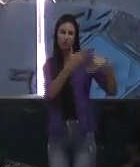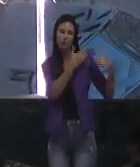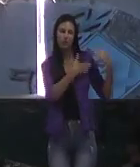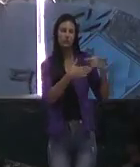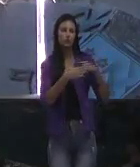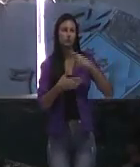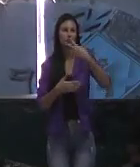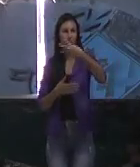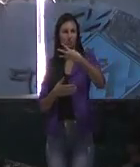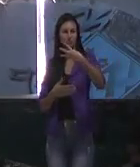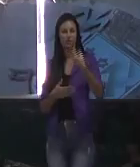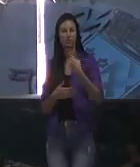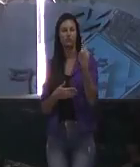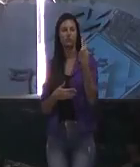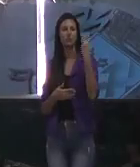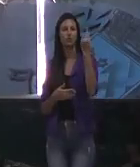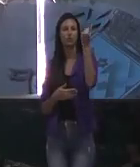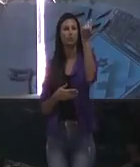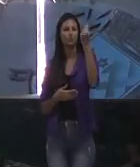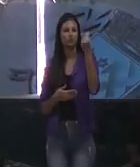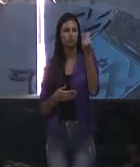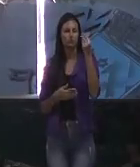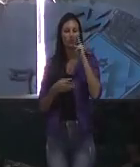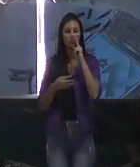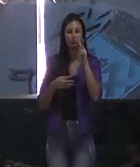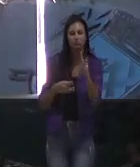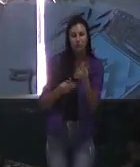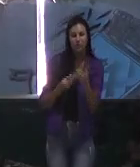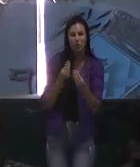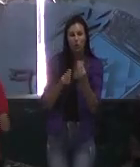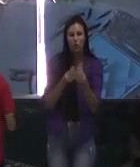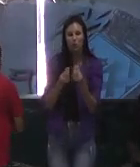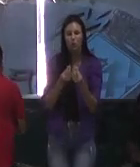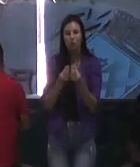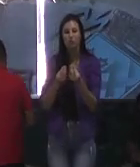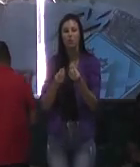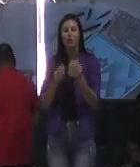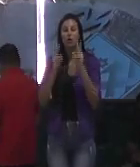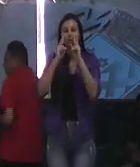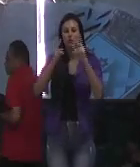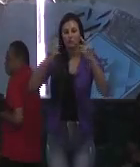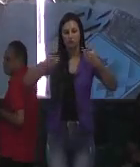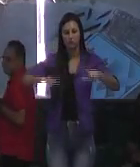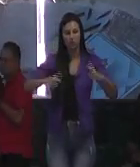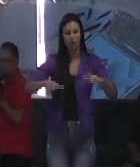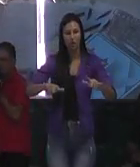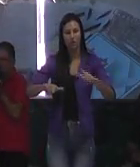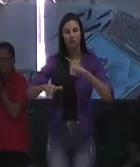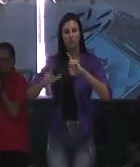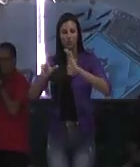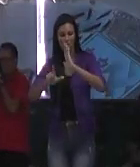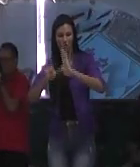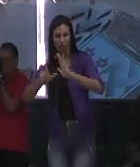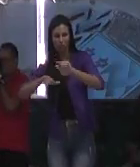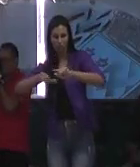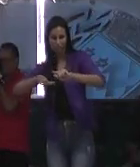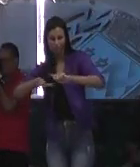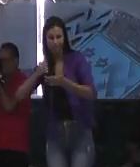três valores, três formas de chegar ao valor. Era a área, a atividade